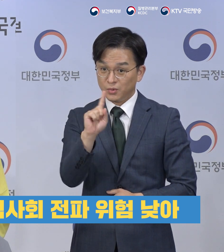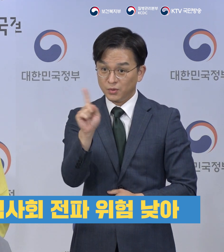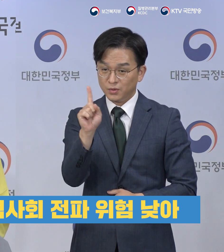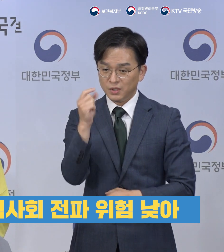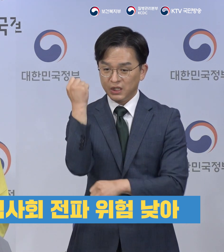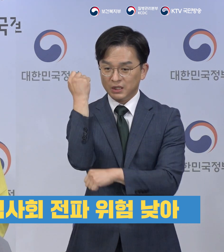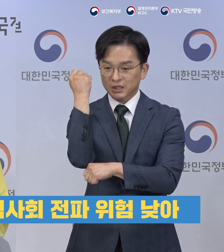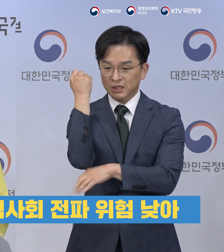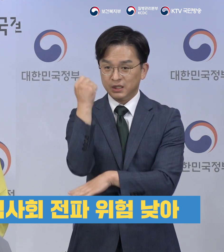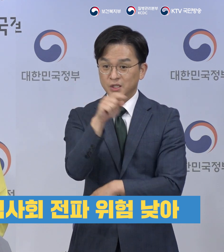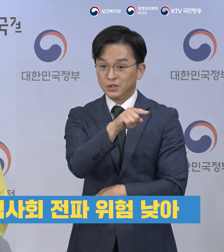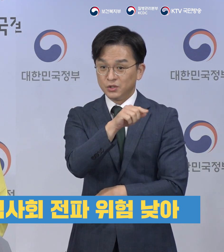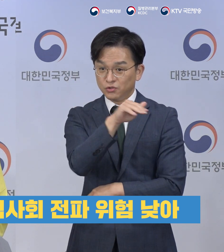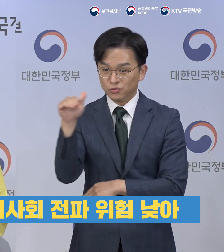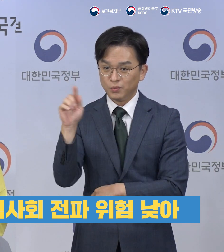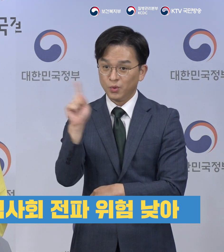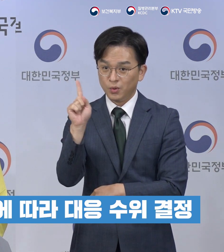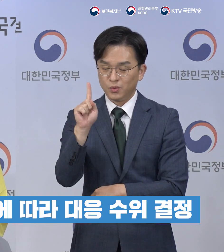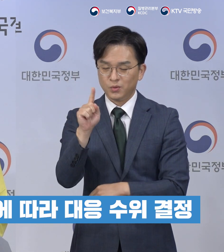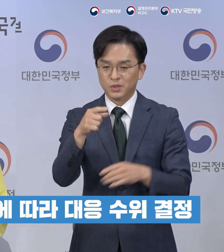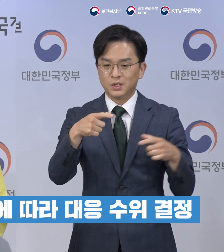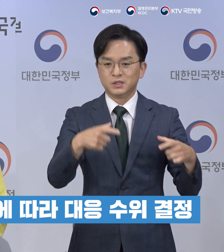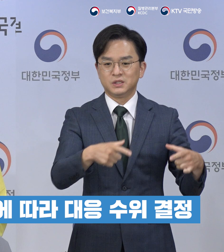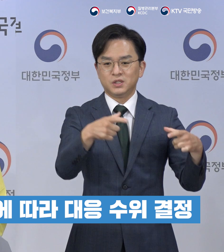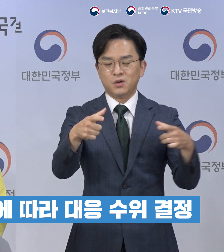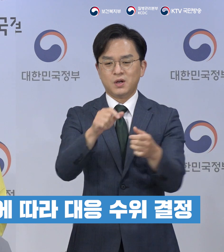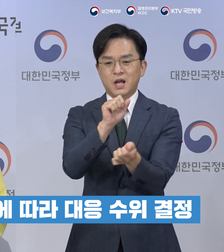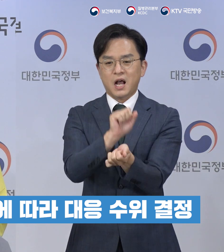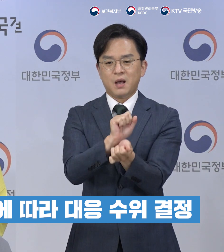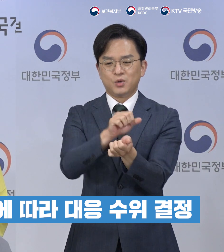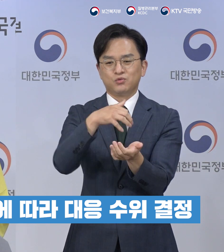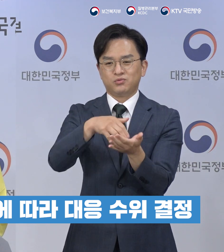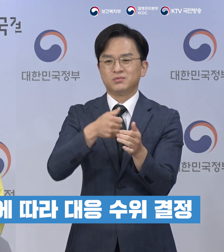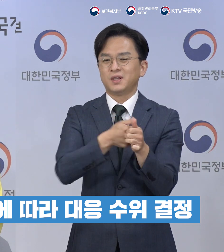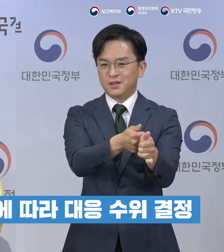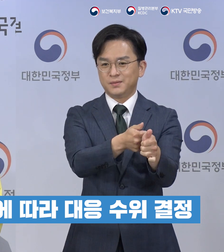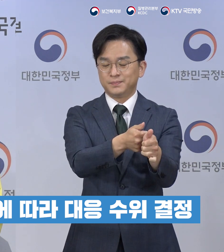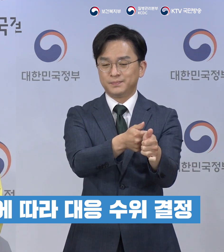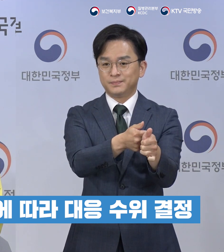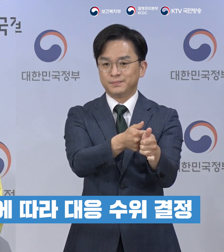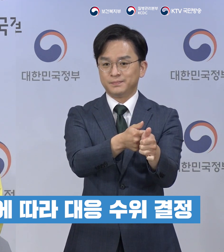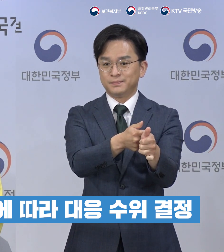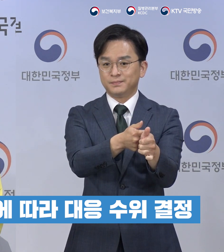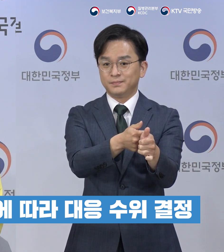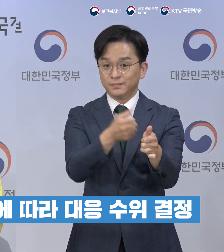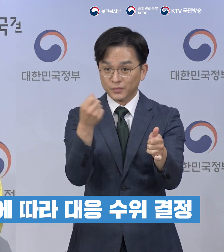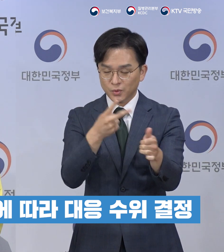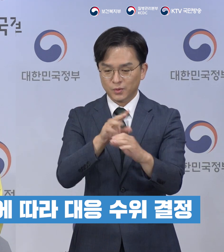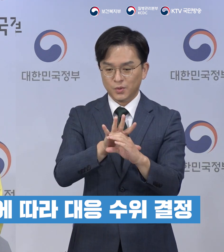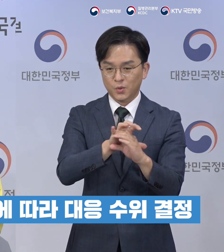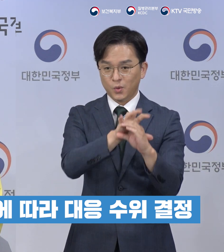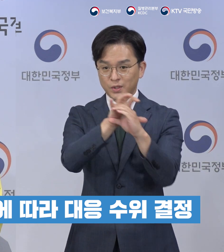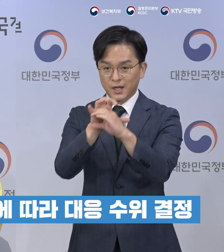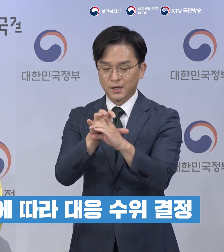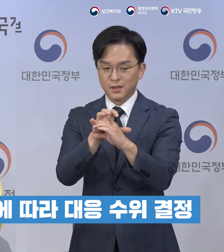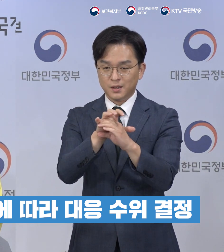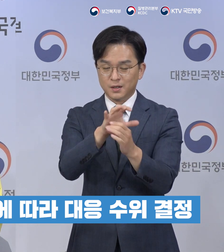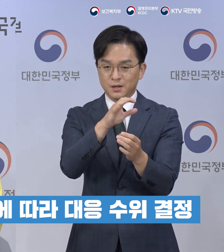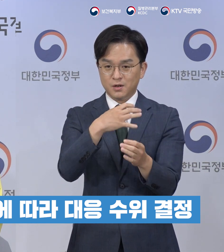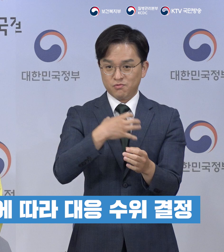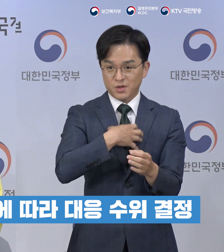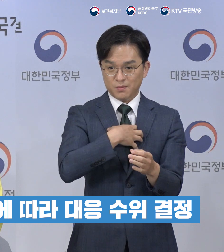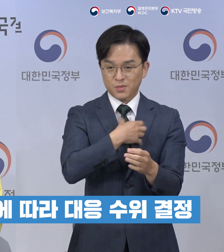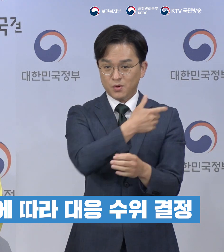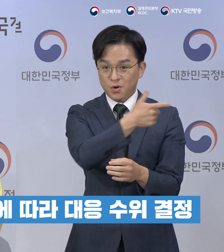코로나19의 유행 위험도는 국내 발생 확진자의 규모와 양상에 의해 좌우되며